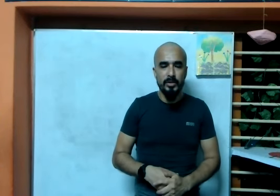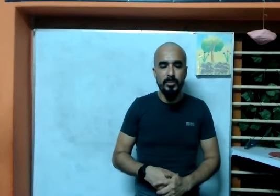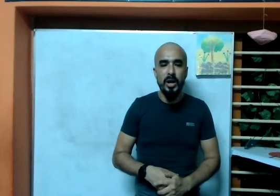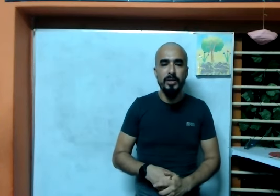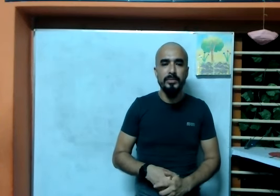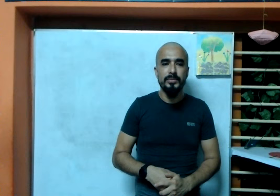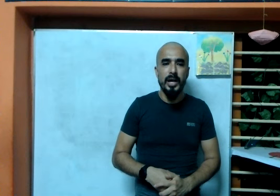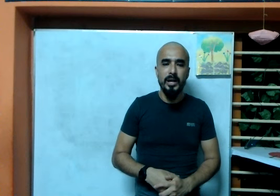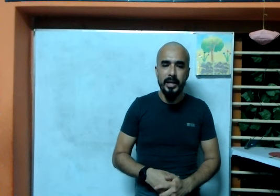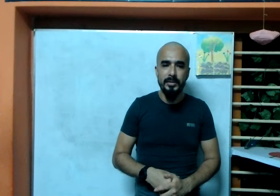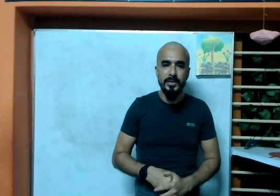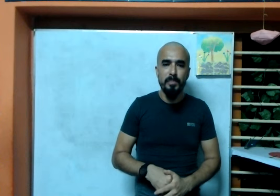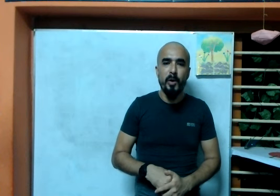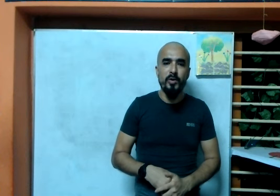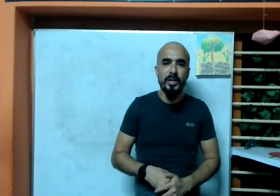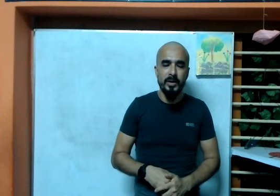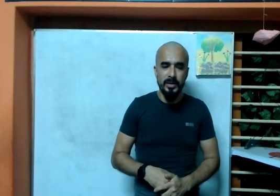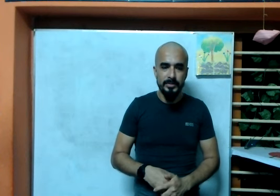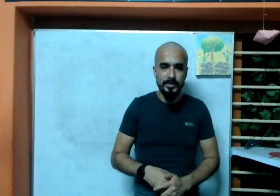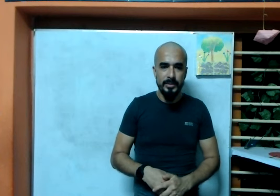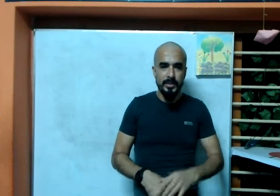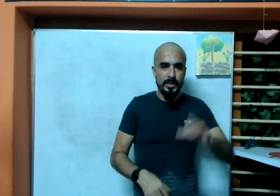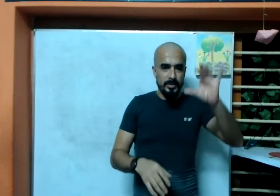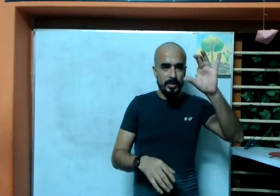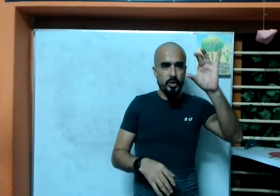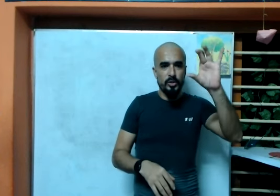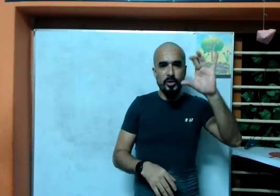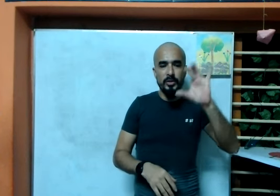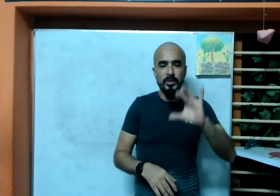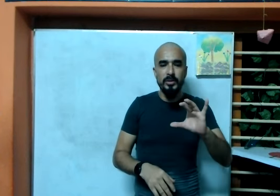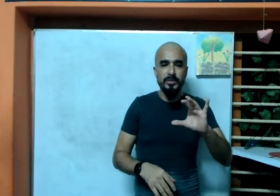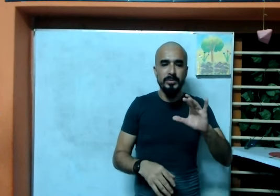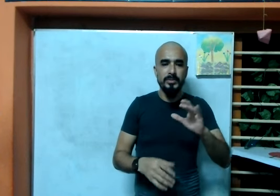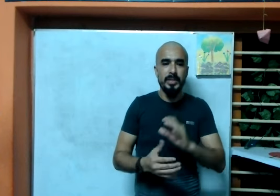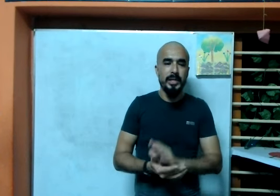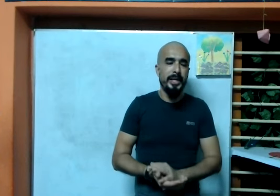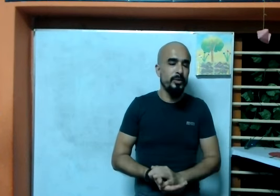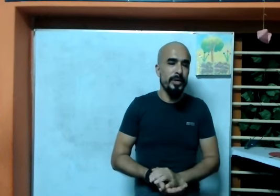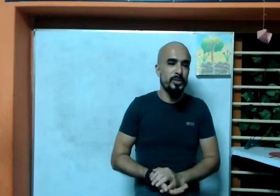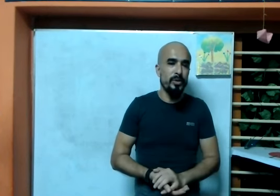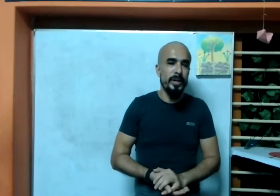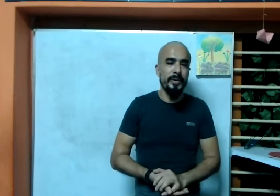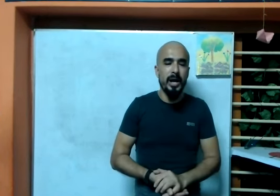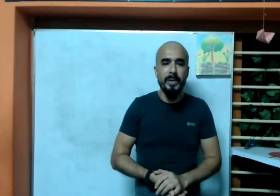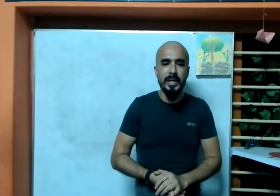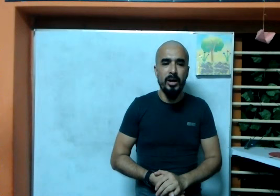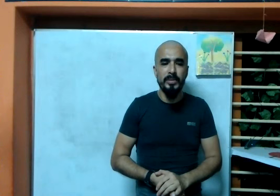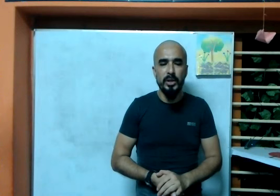হলো বলা আর লেখা, বর্ণনা দেওয়া ছোট ছোট অংশগুলো, এইটুকু কাজ করবেন। আমাদের আবার দেখা হবে